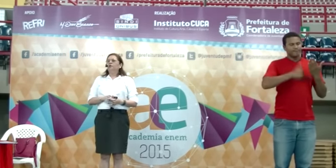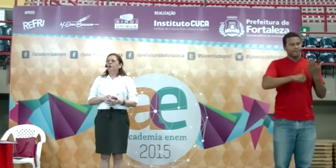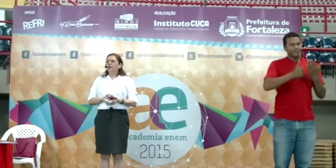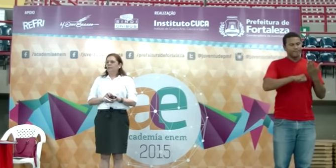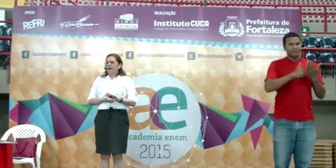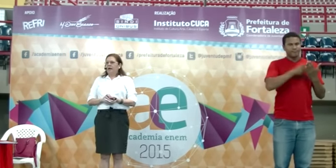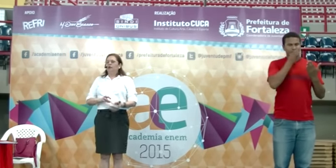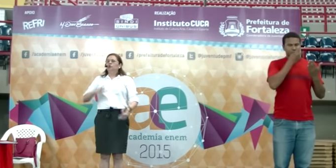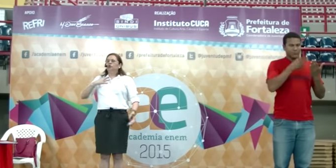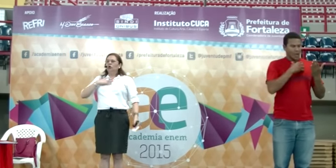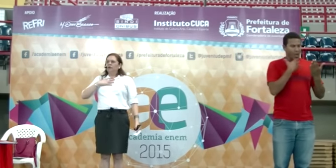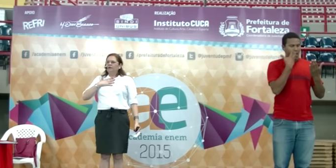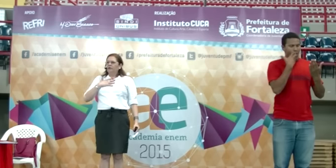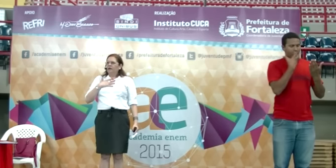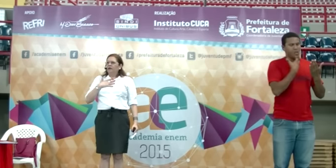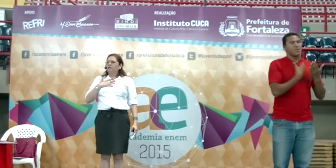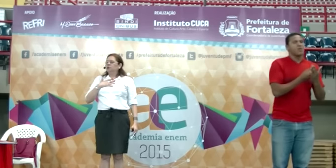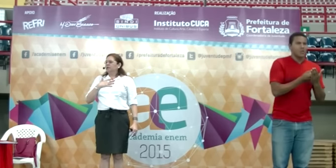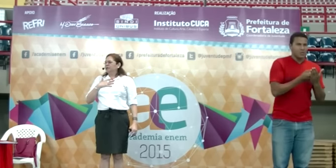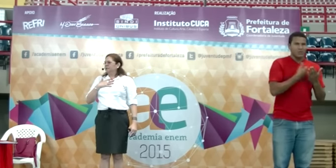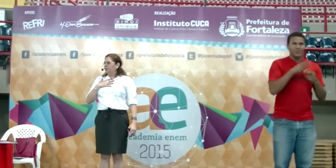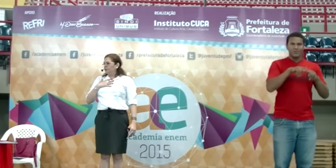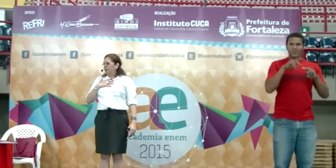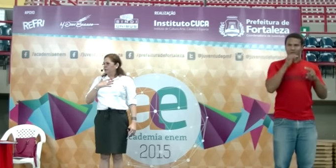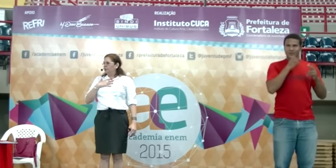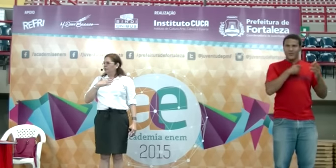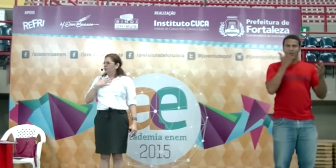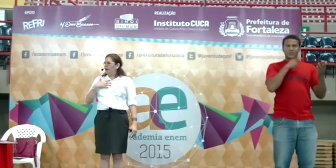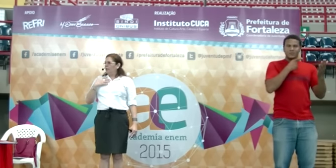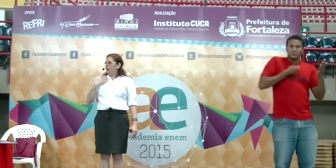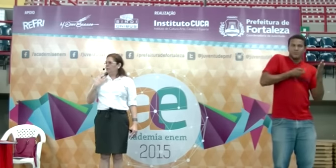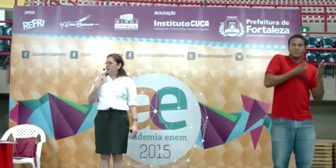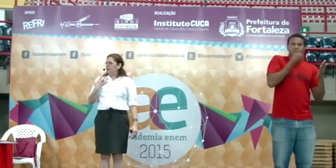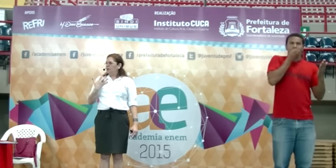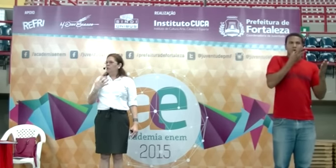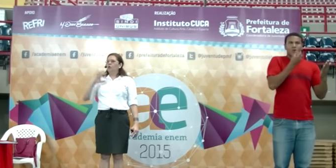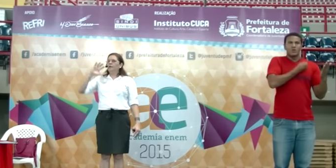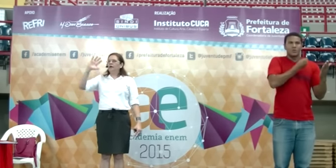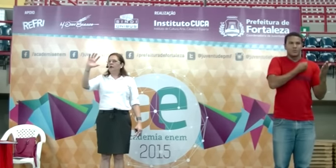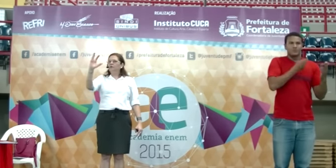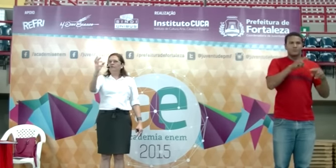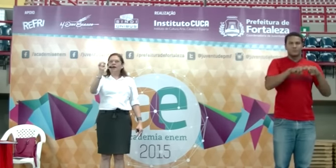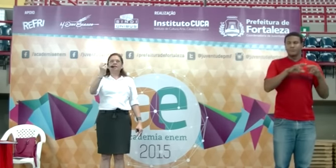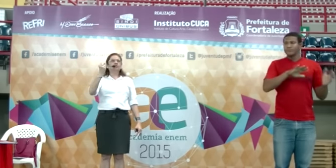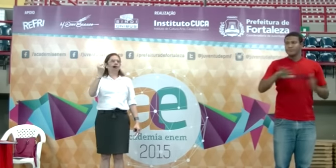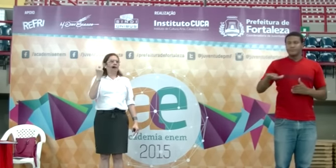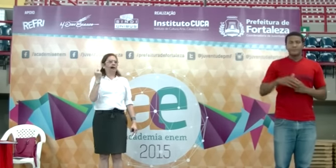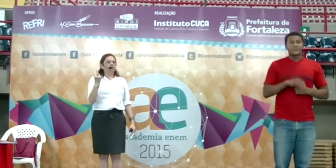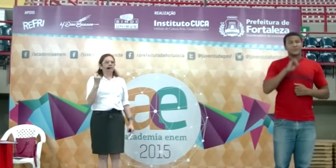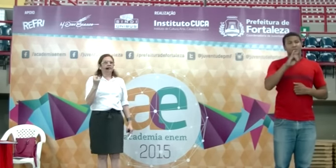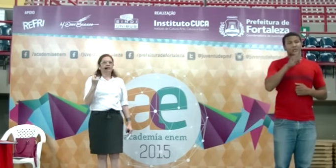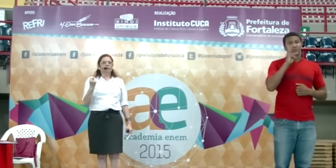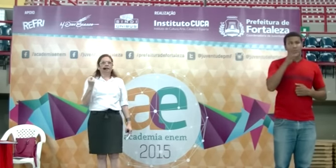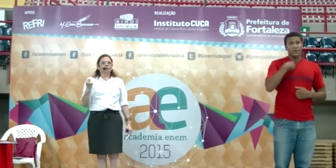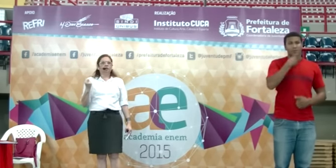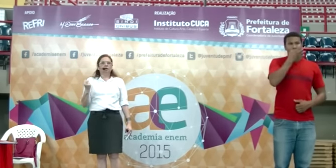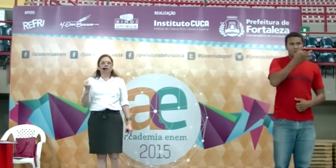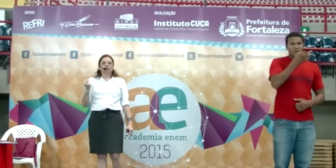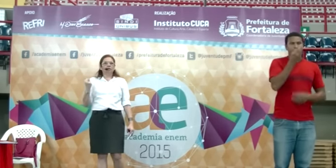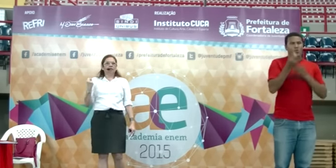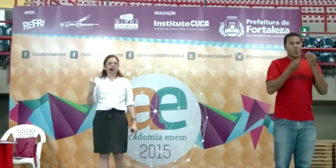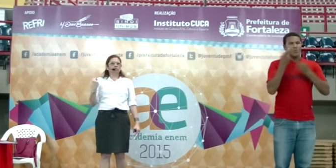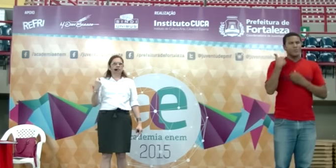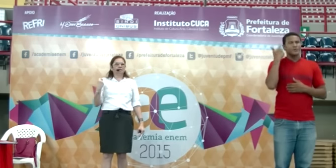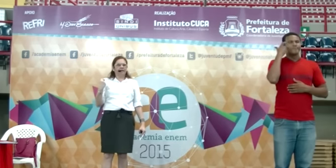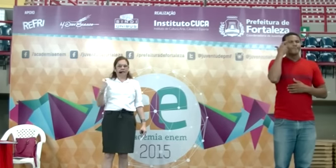redação. Vou lembrar, toda vez no desenvolvimento que eu der uma opinião, como é que eu faço para convencer o